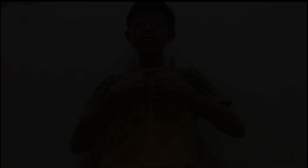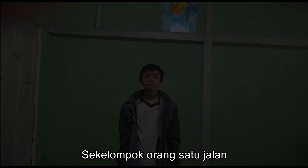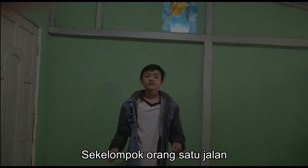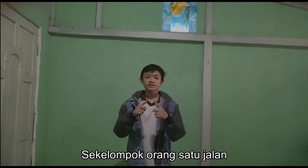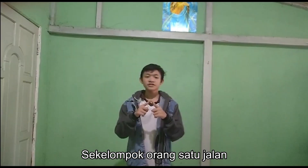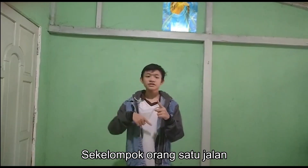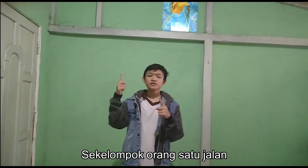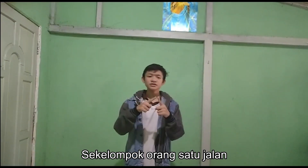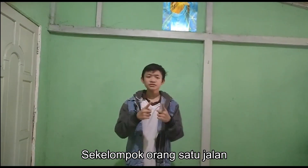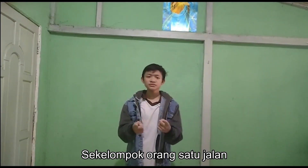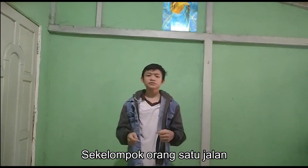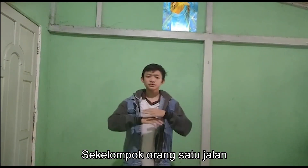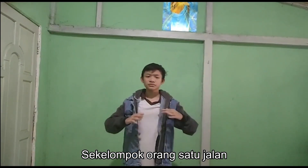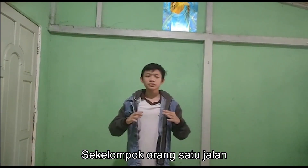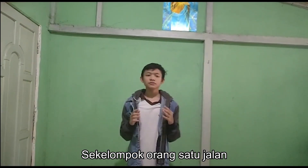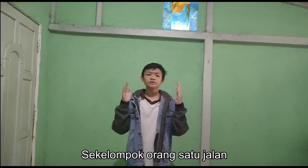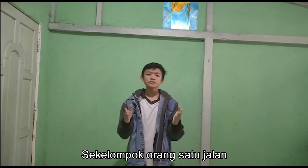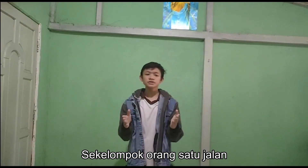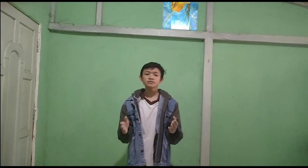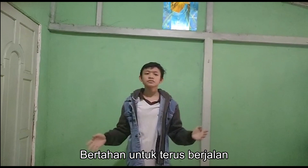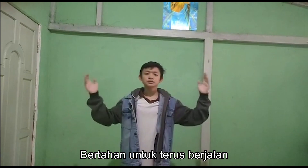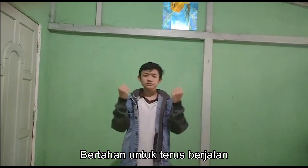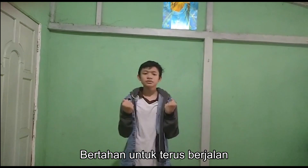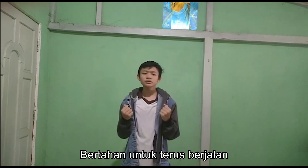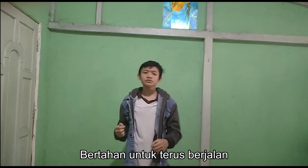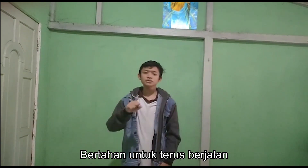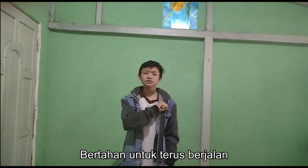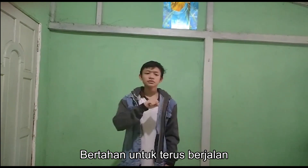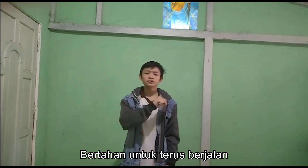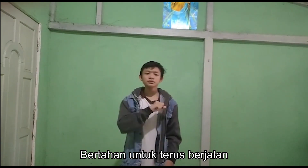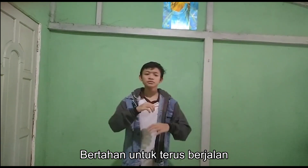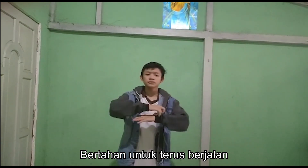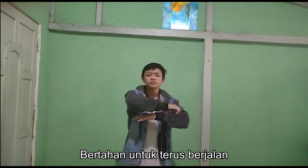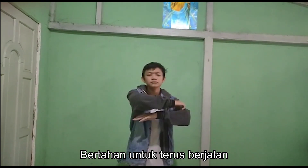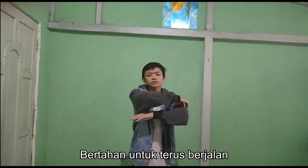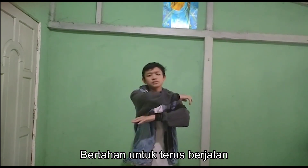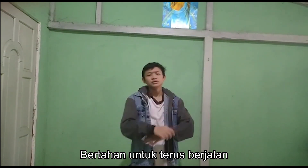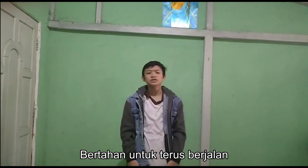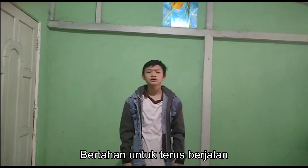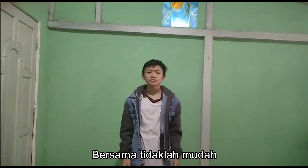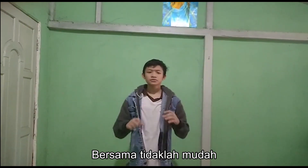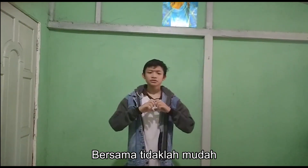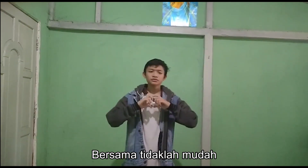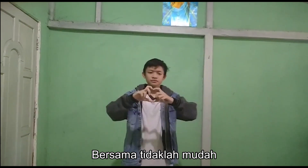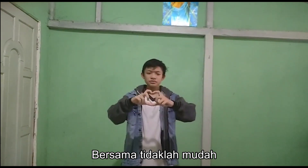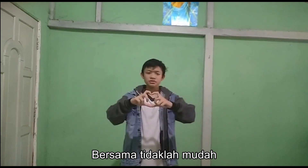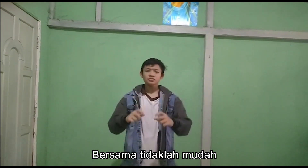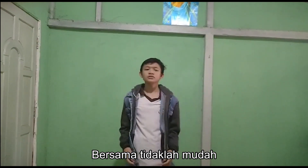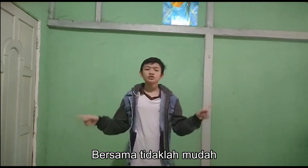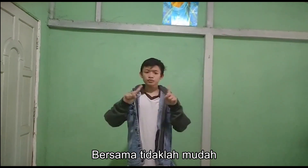一群人，一条路，坚持一直走下去，在一起不